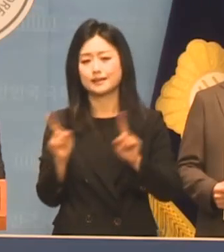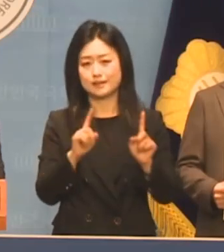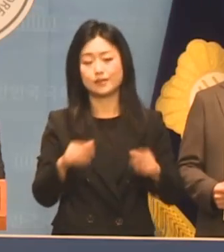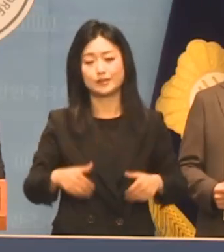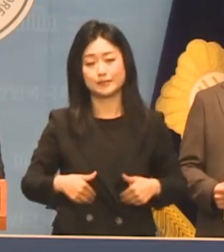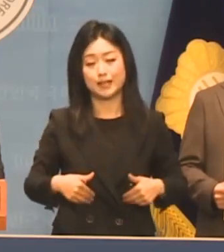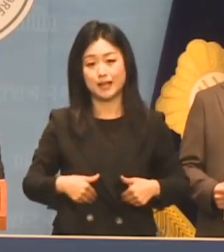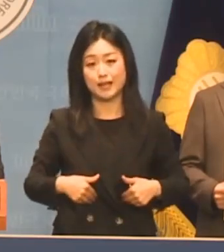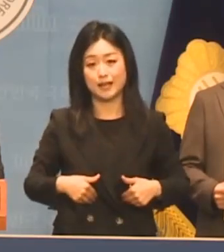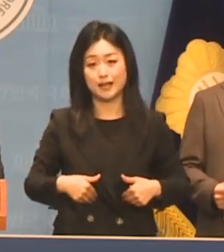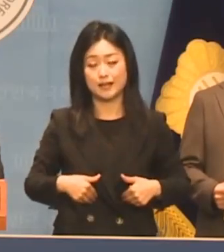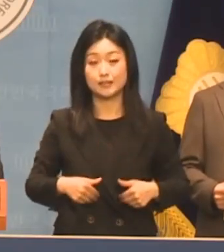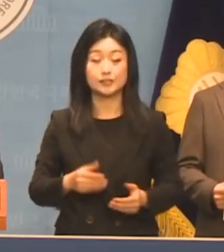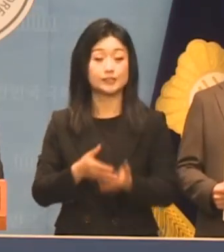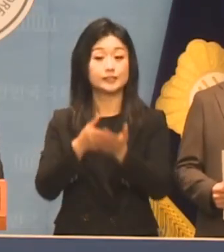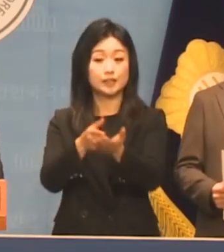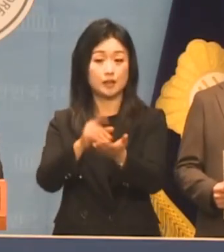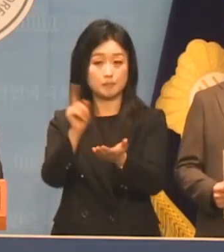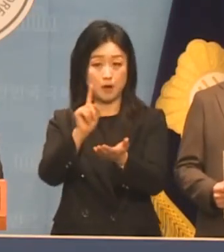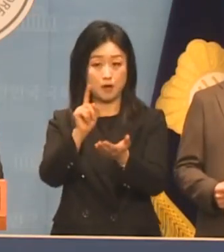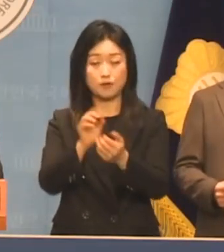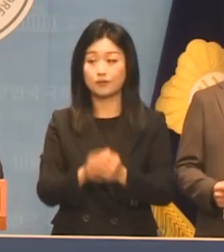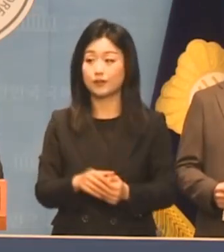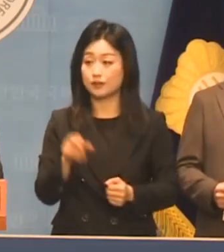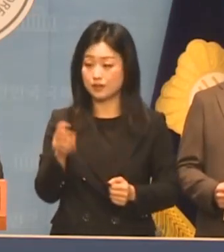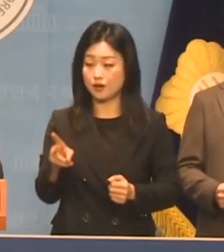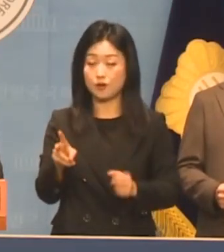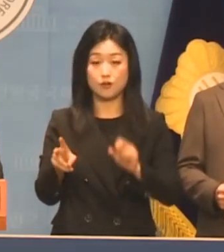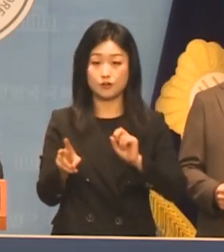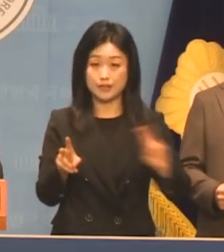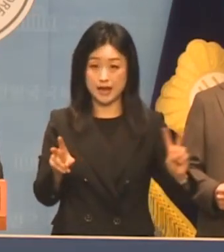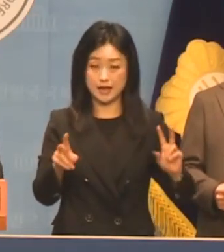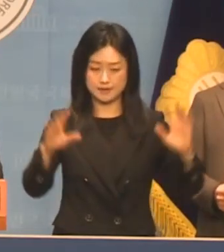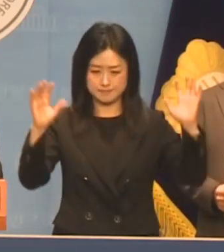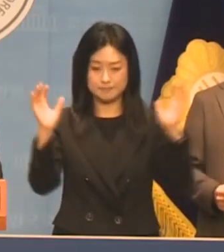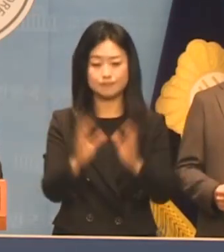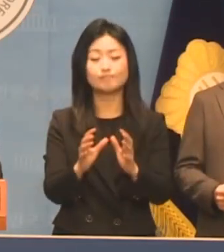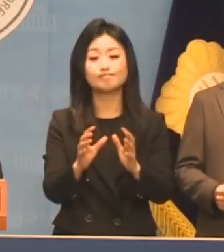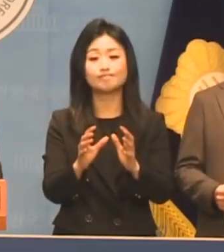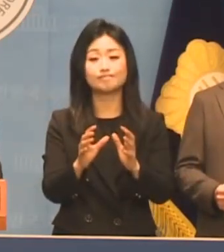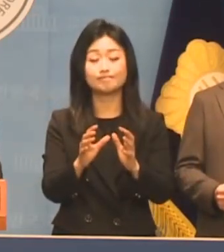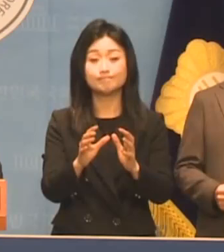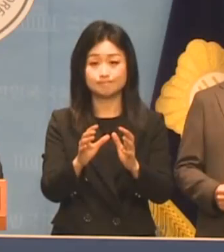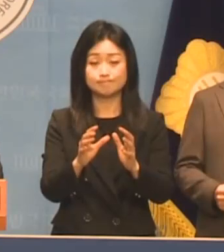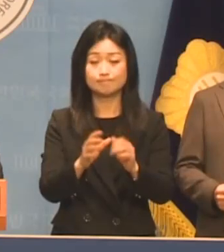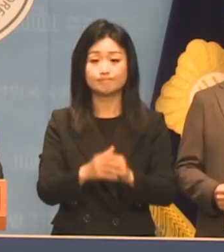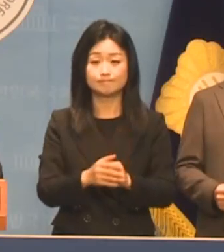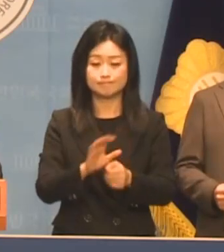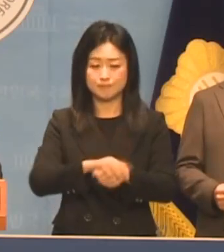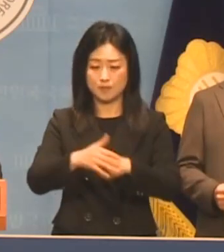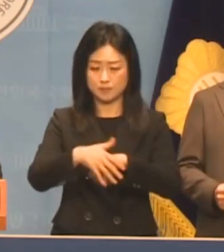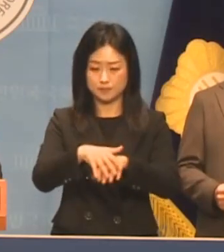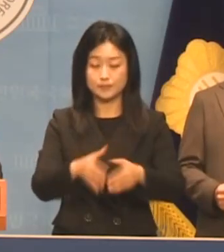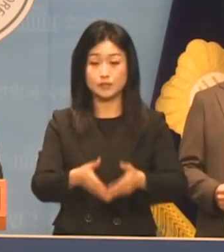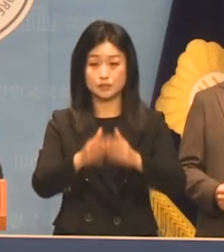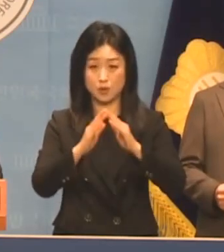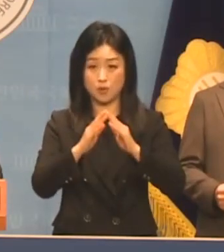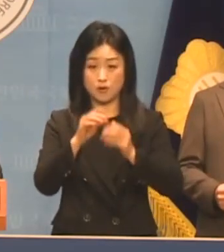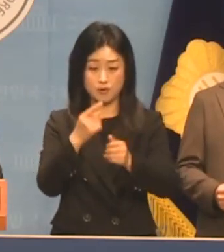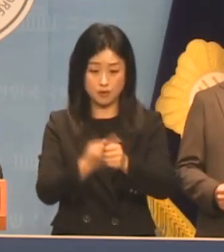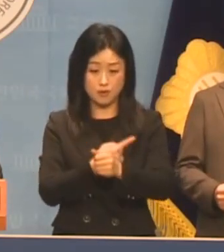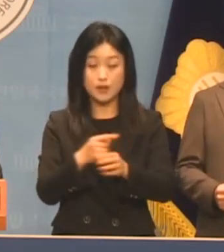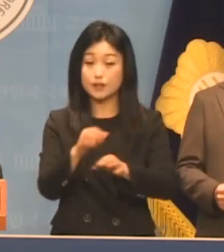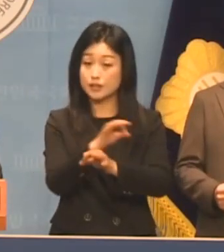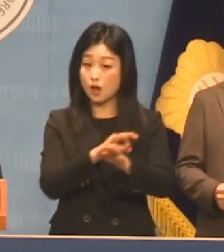됩니다. 촉구합니다. 여야 조속히 경제협의체를 구성하여